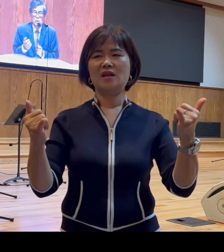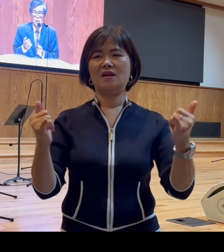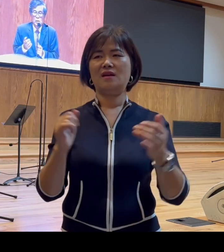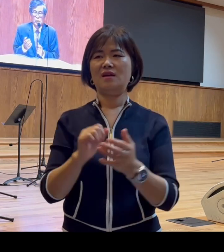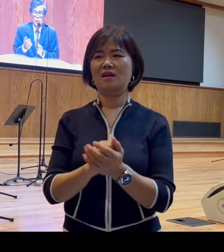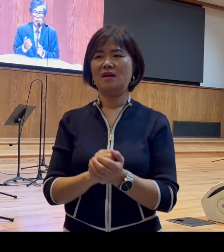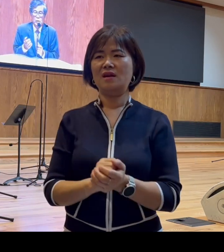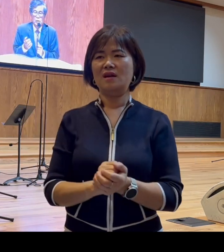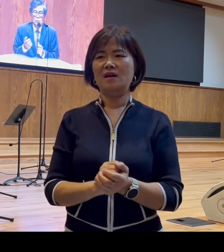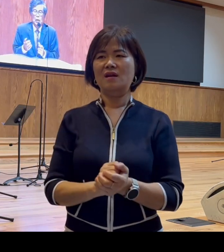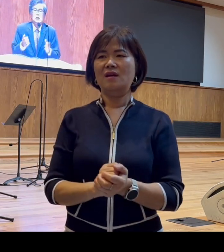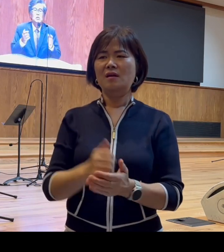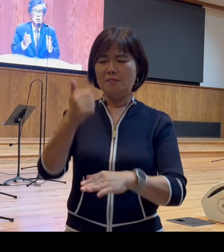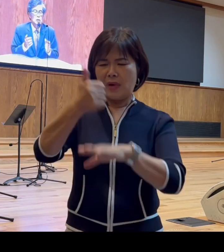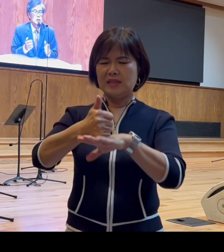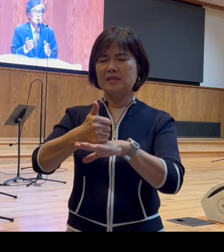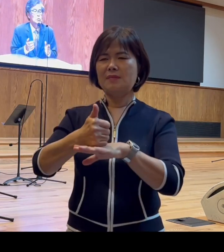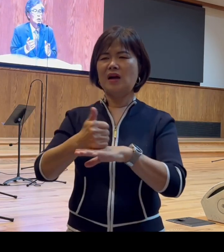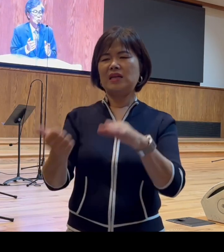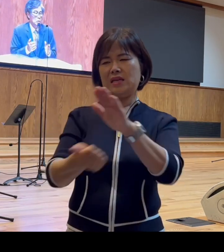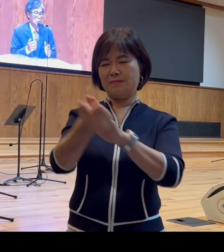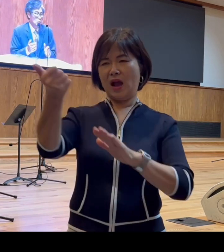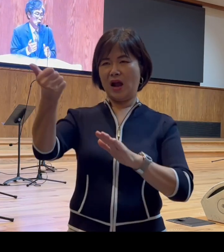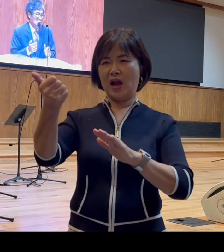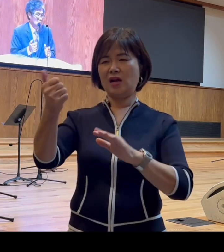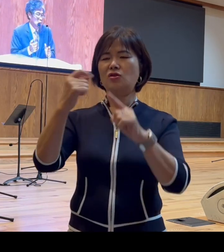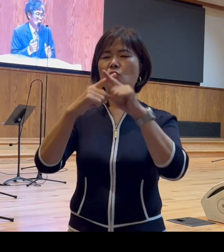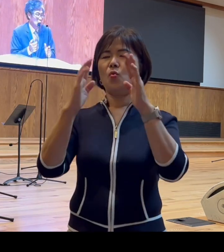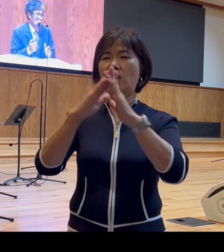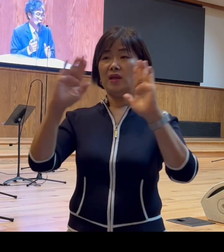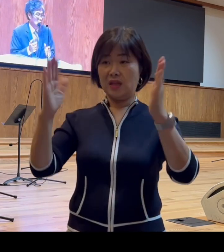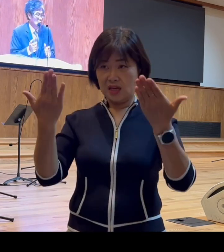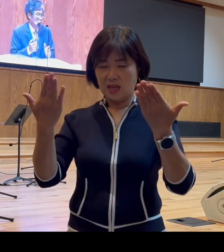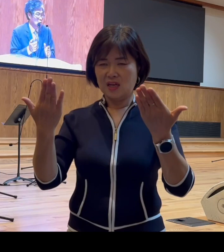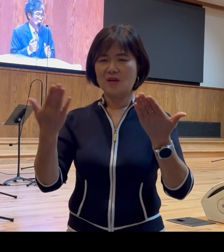사람들에게 마지막 희망으로